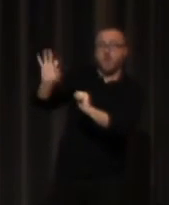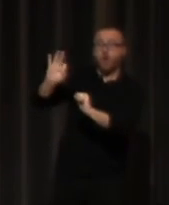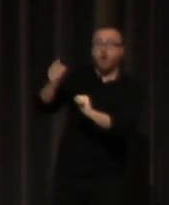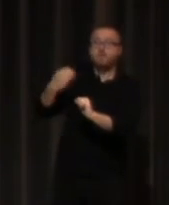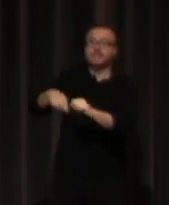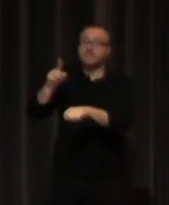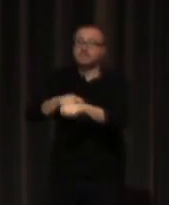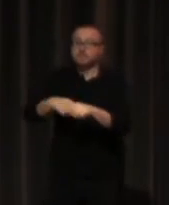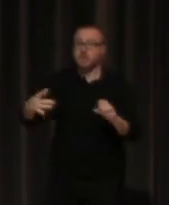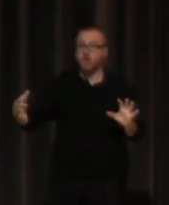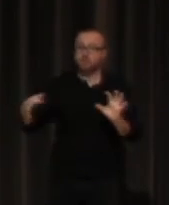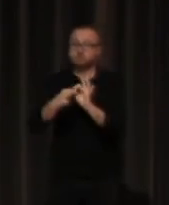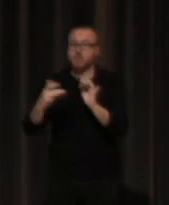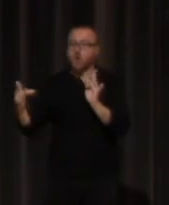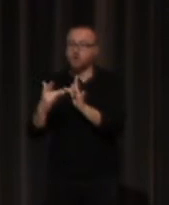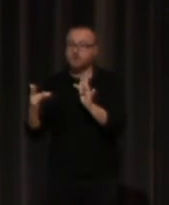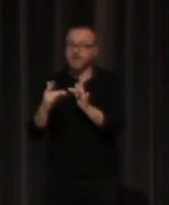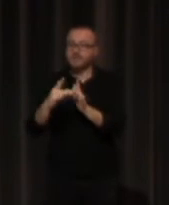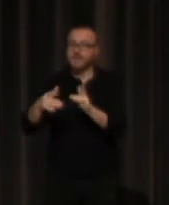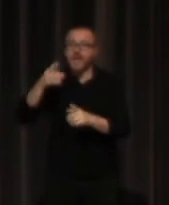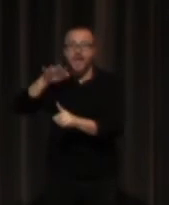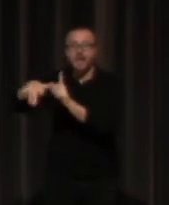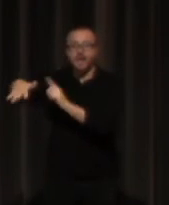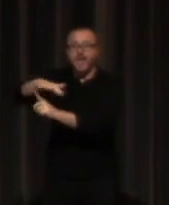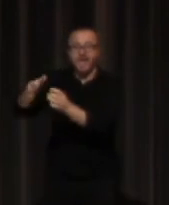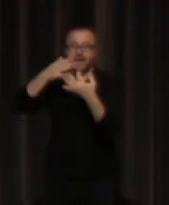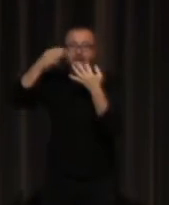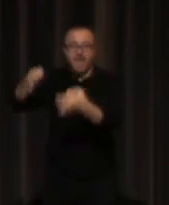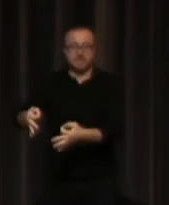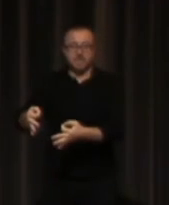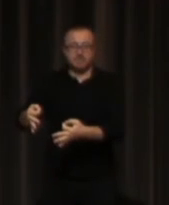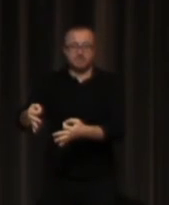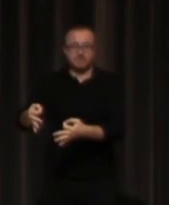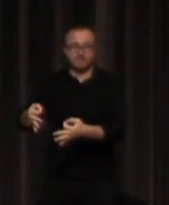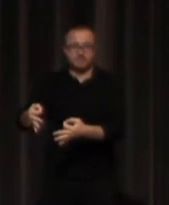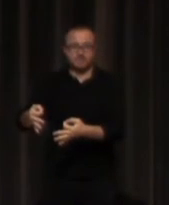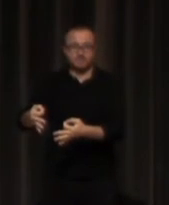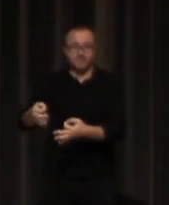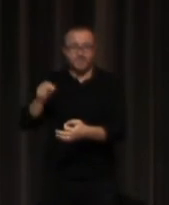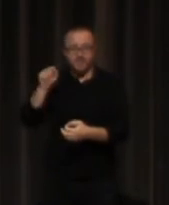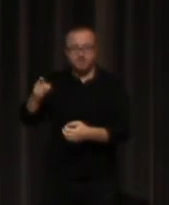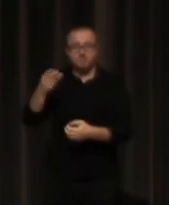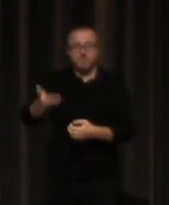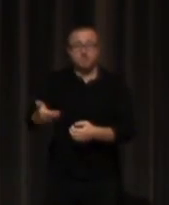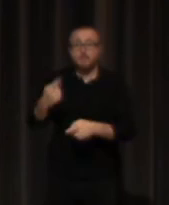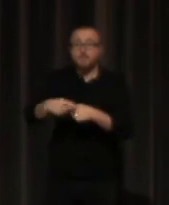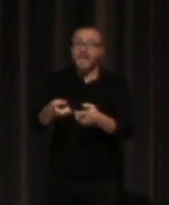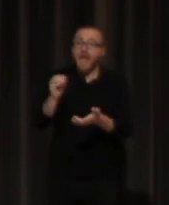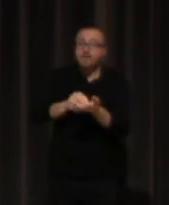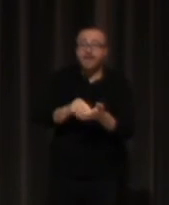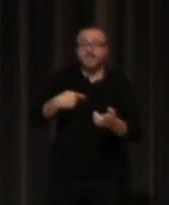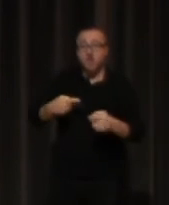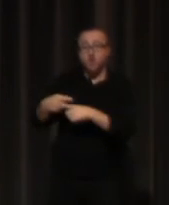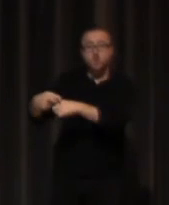la realitat. No ens pertanyen perquè els compartim amb els altres i per poder-les